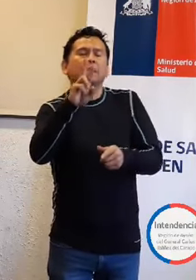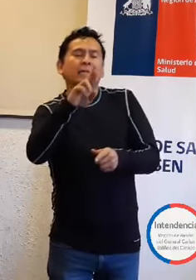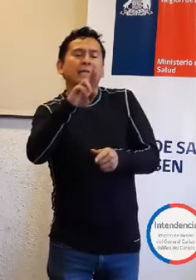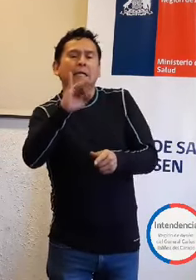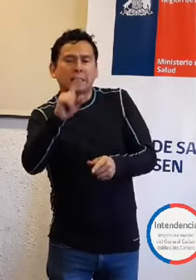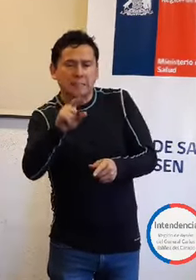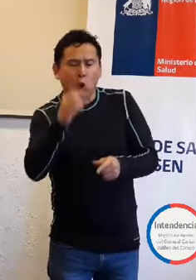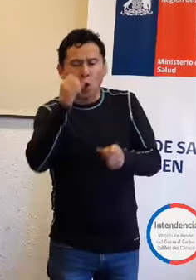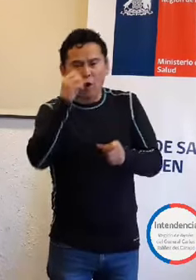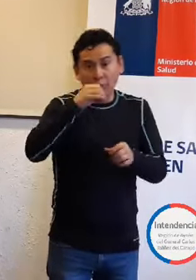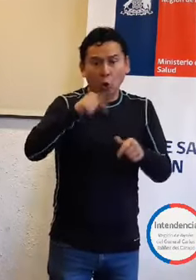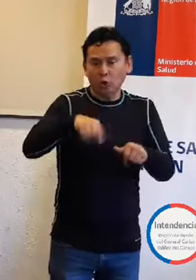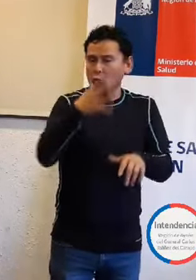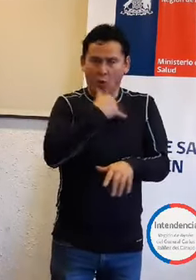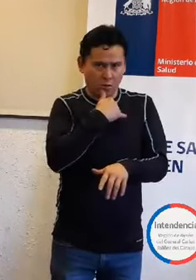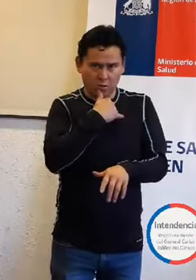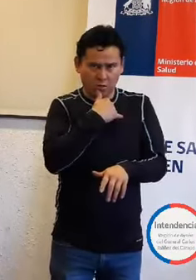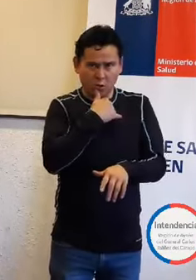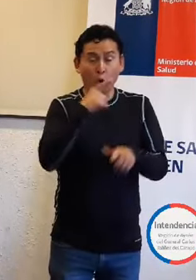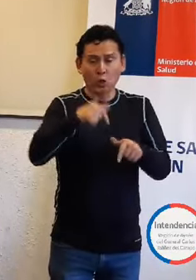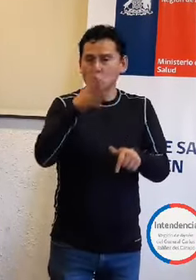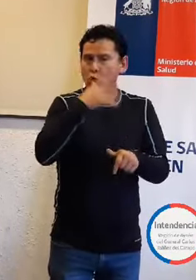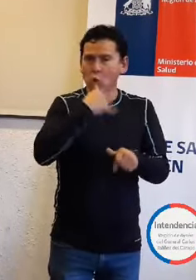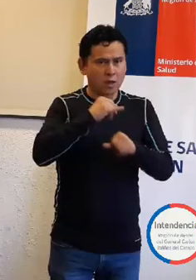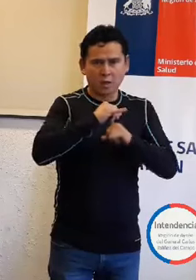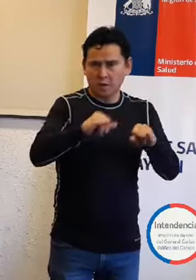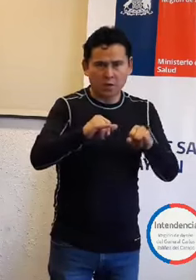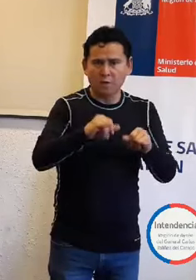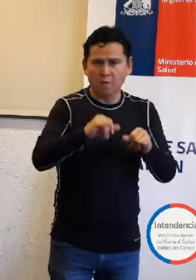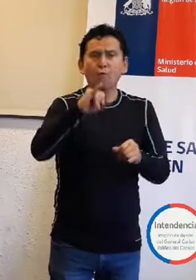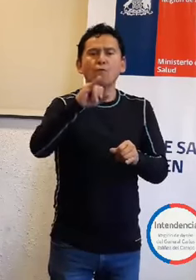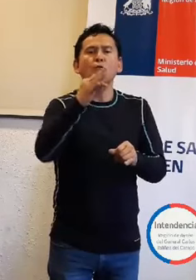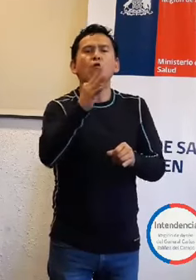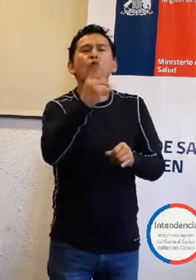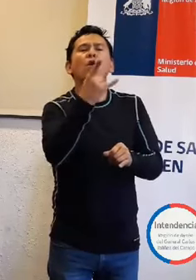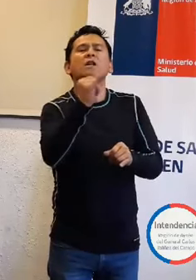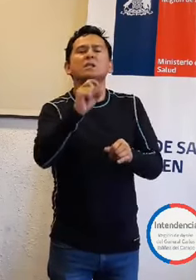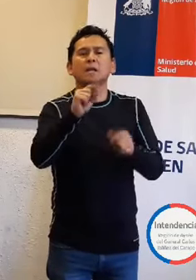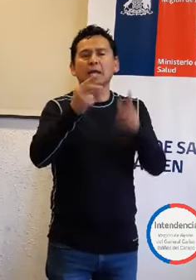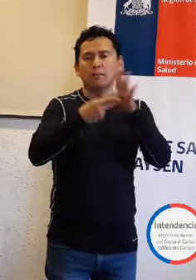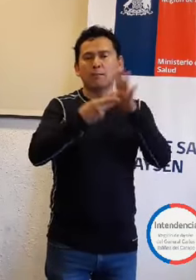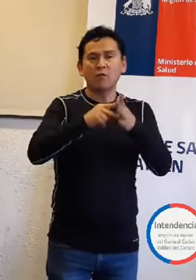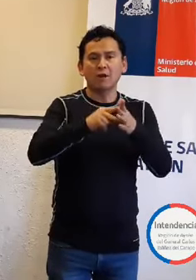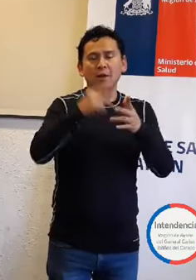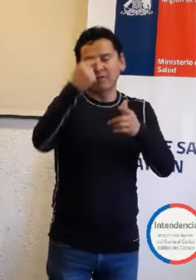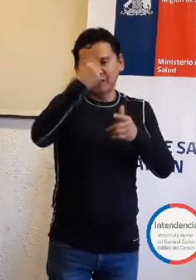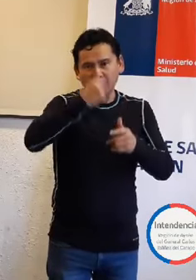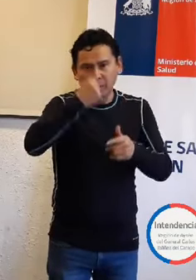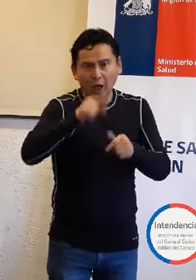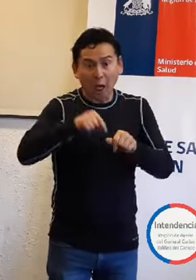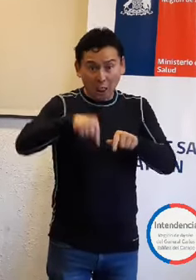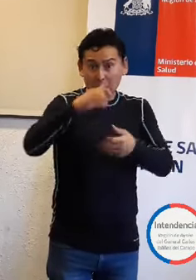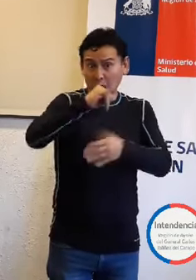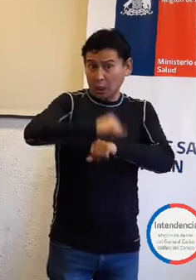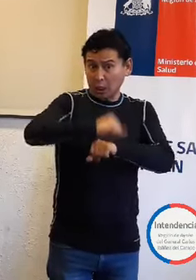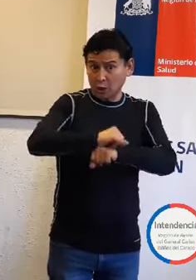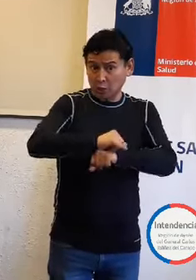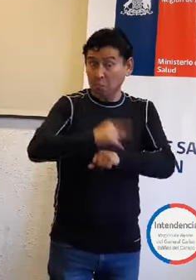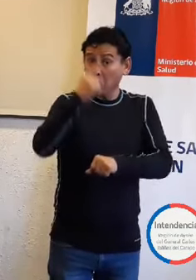hoy día no existe ni la influenza ni la parainfluencia ni el virus respiratorio sincicial circulando en esta región.